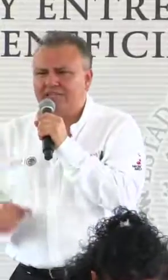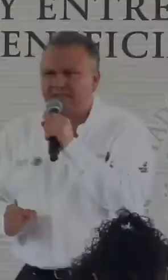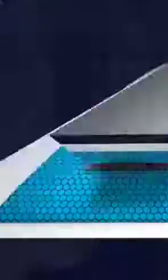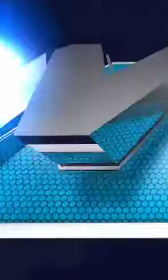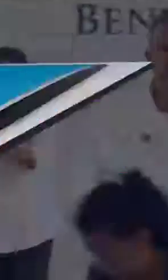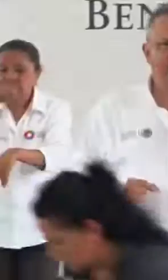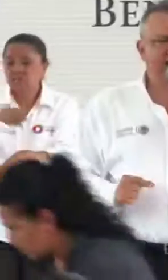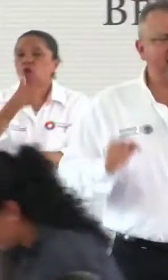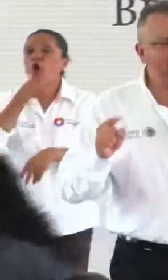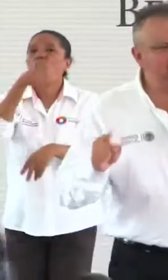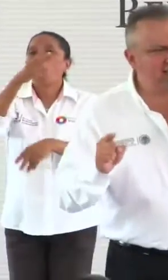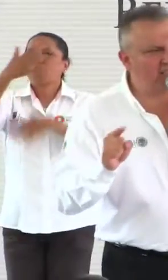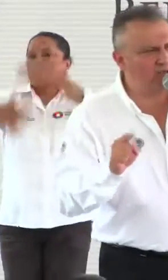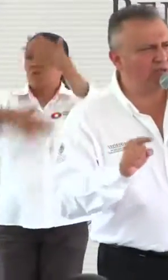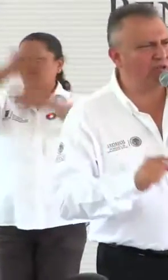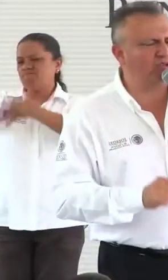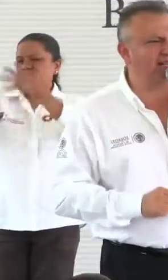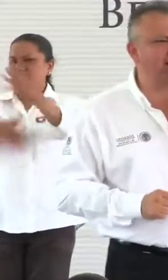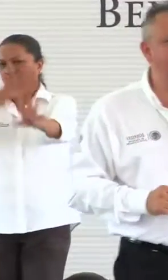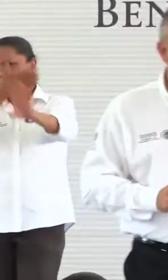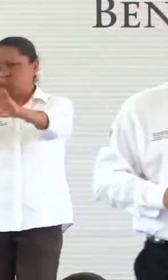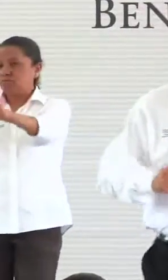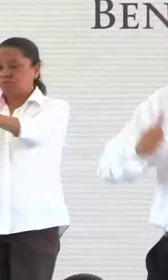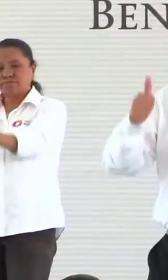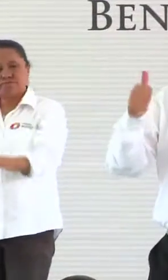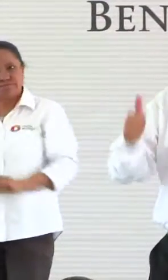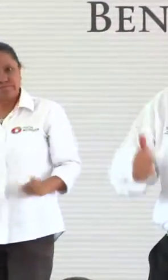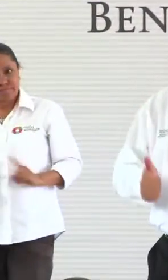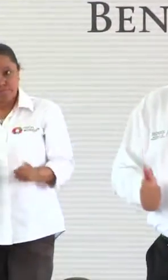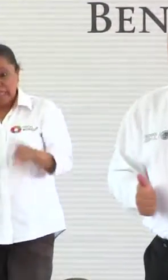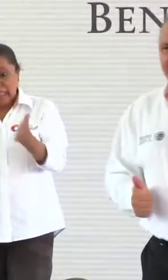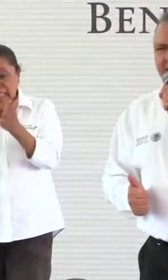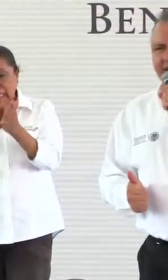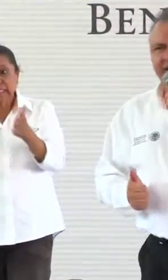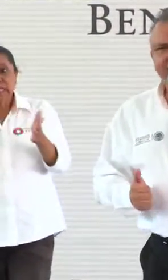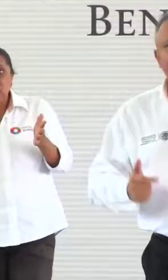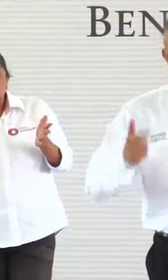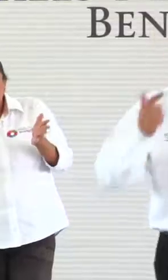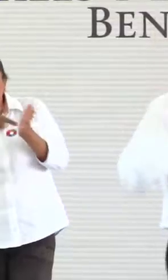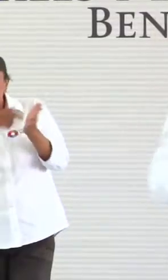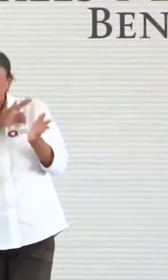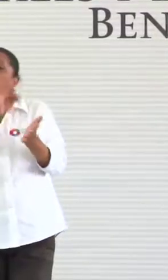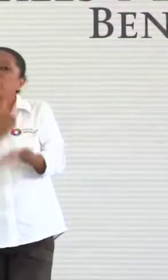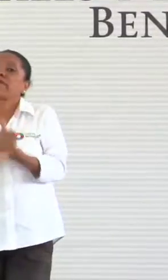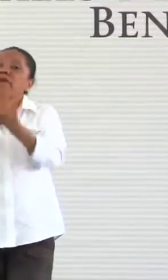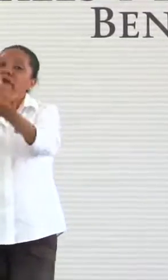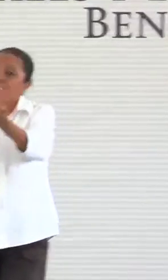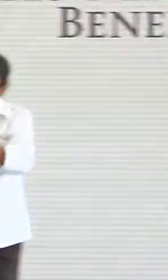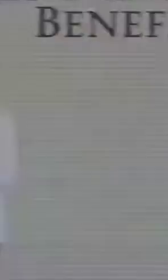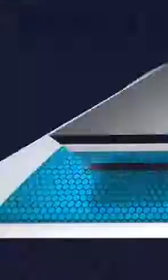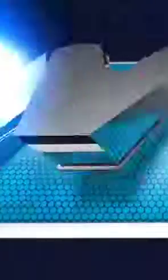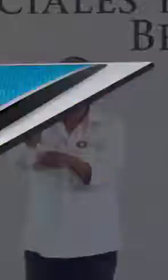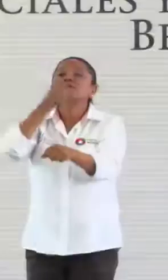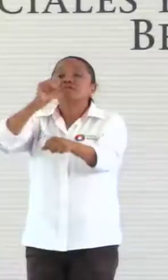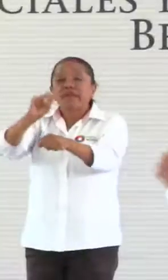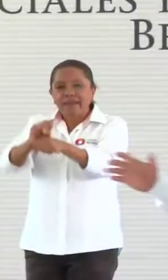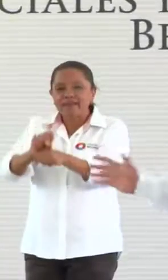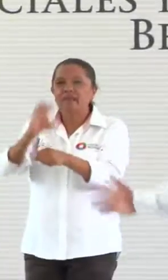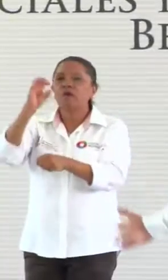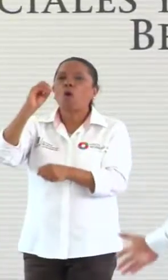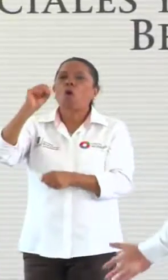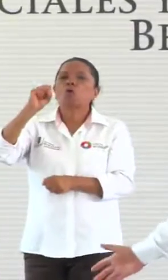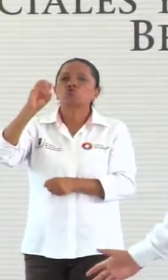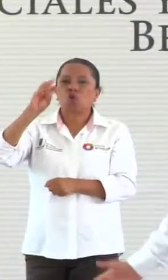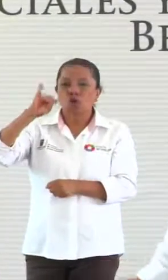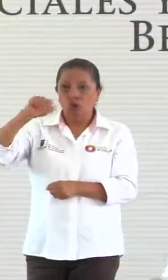ola de violencia hay en ese número encontrarán asesoría jurídica y asesoría psicológica a través del